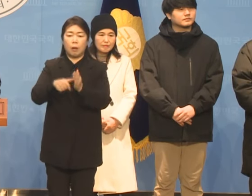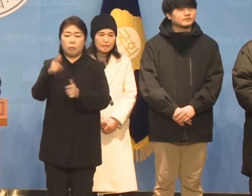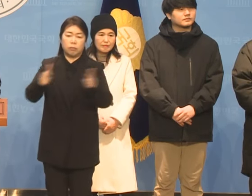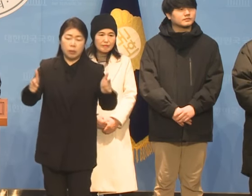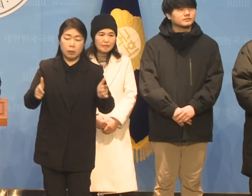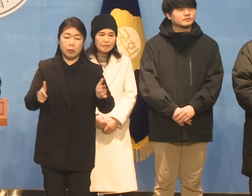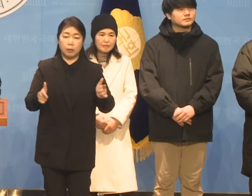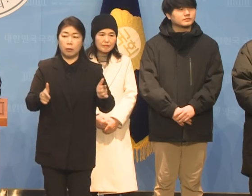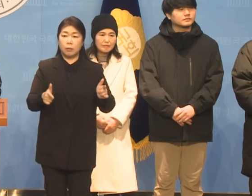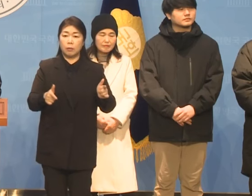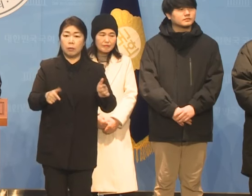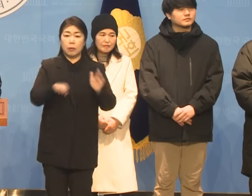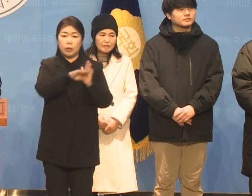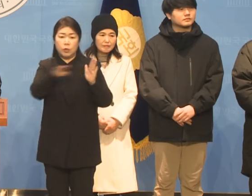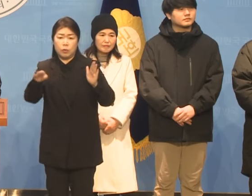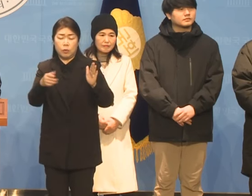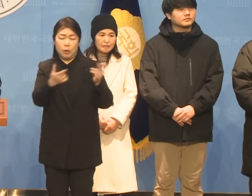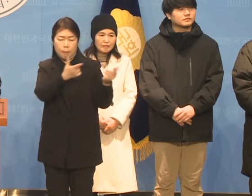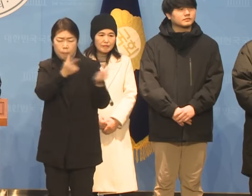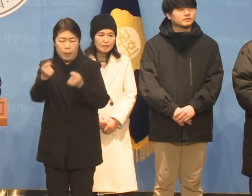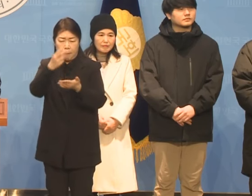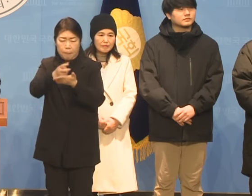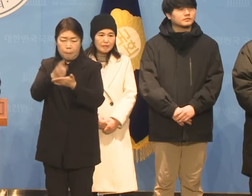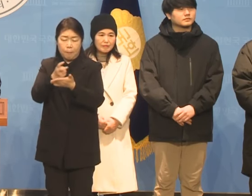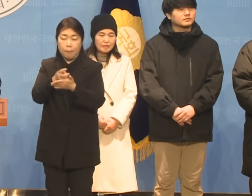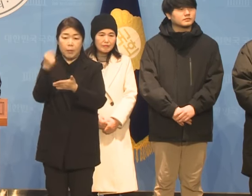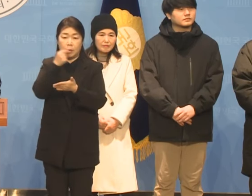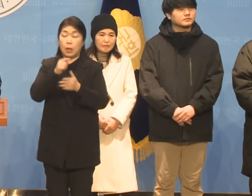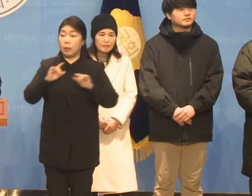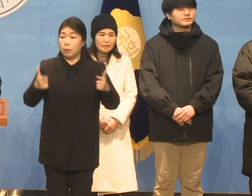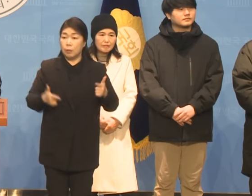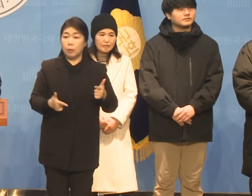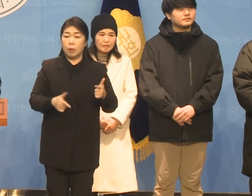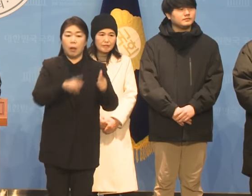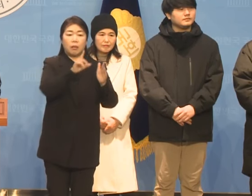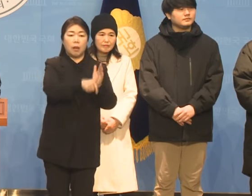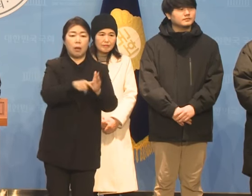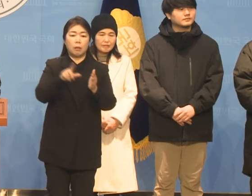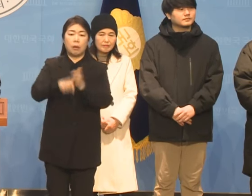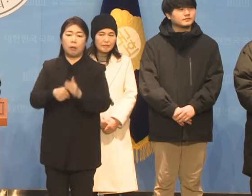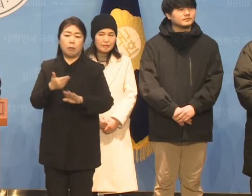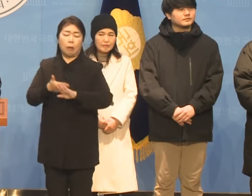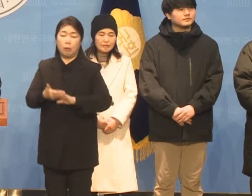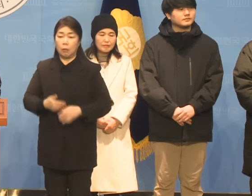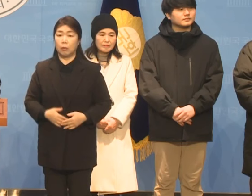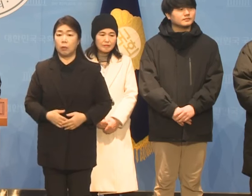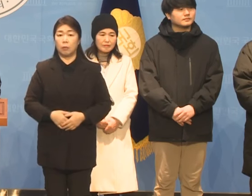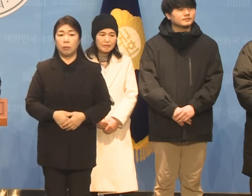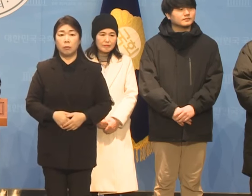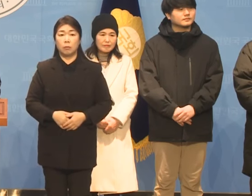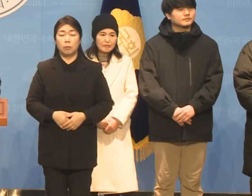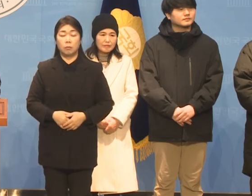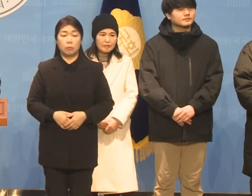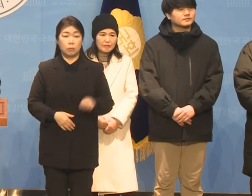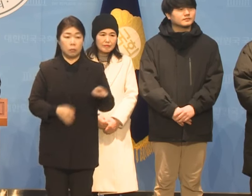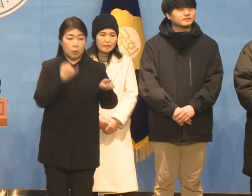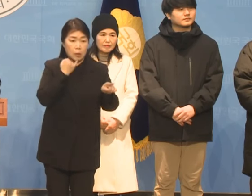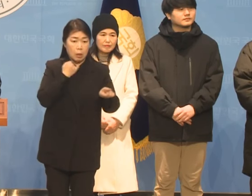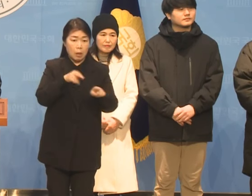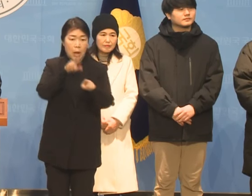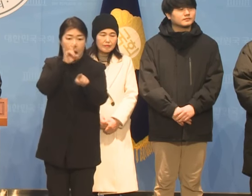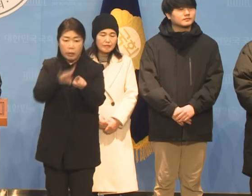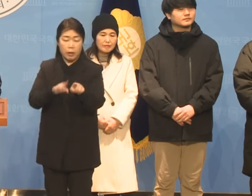비판을 받고 있습니다. 당의 지도자가 원칙과 신의를 지키지 못하고 일관성과 명분이